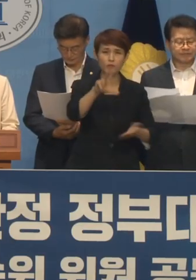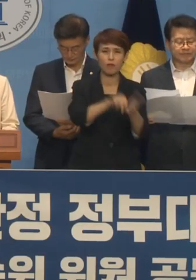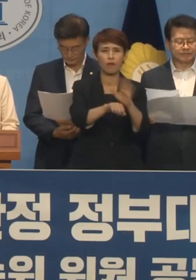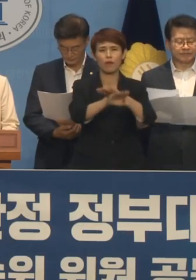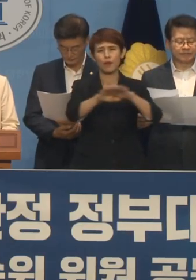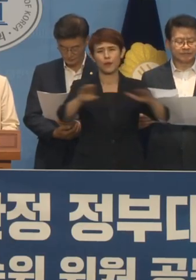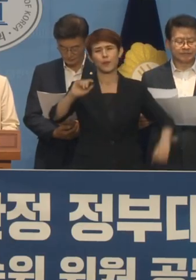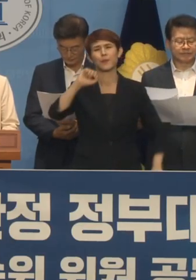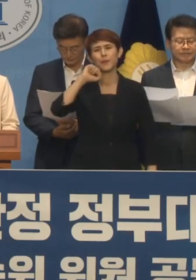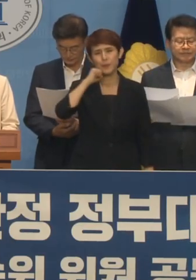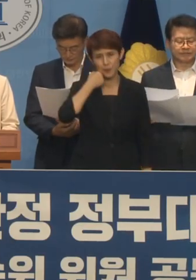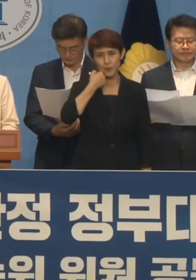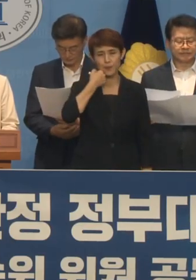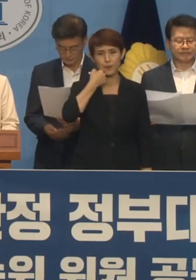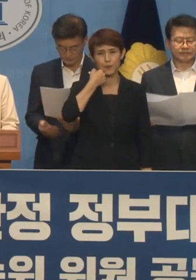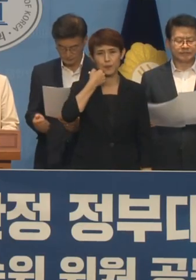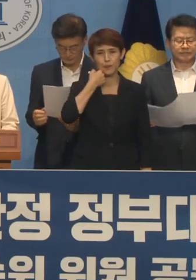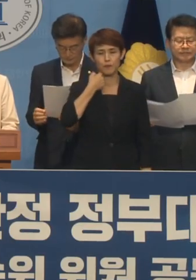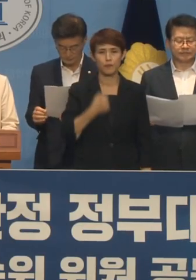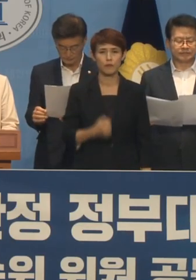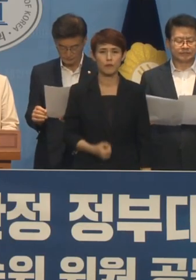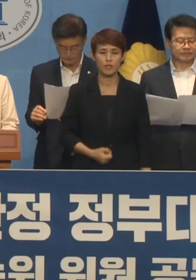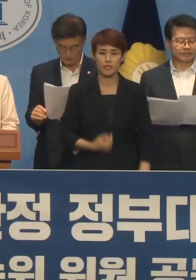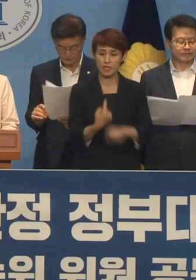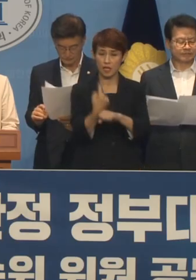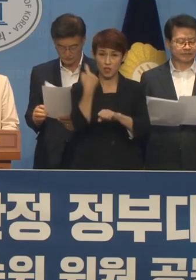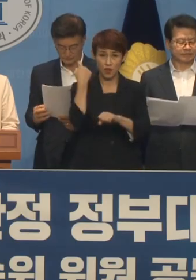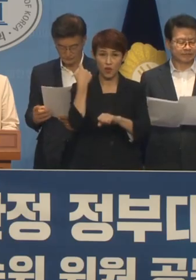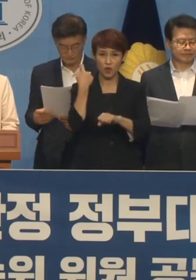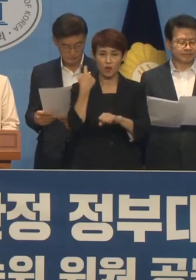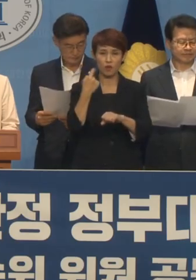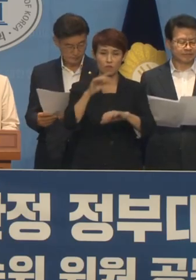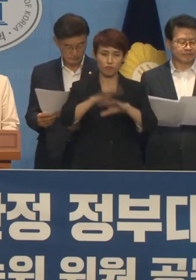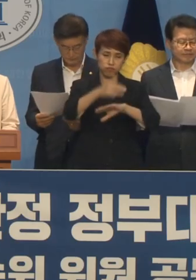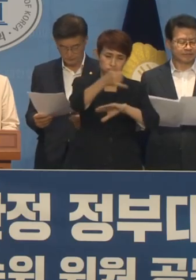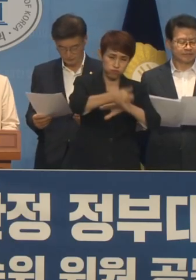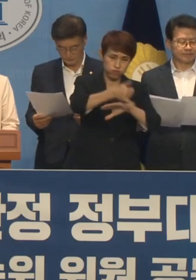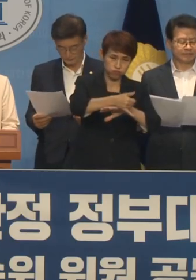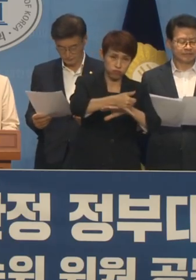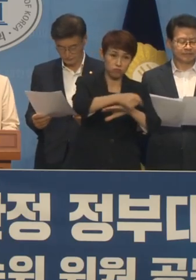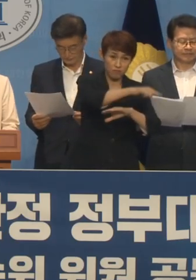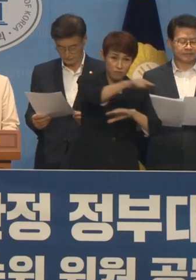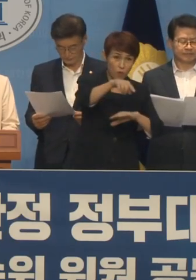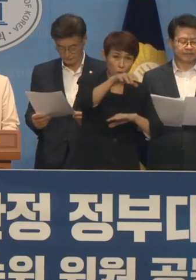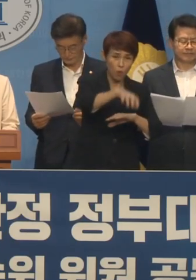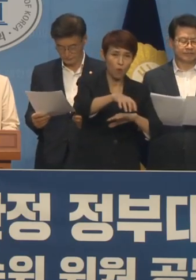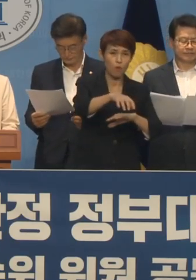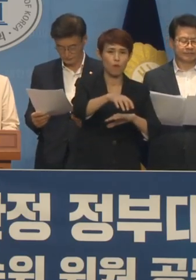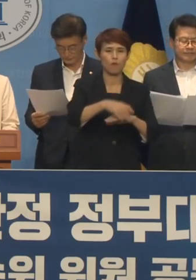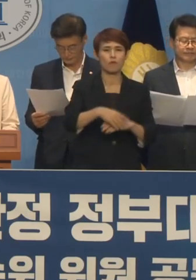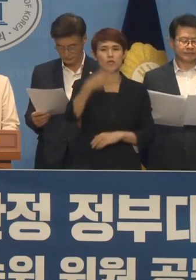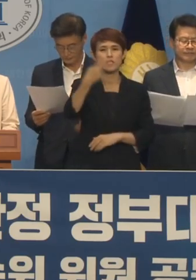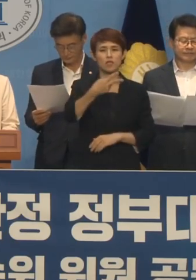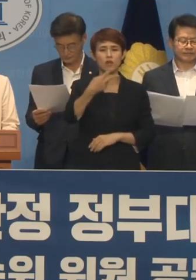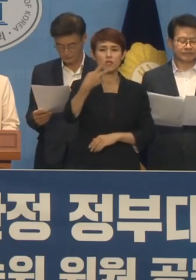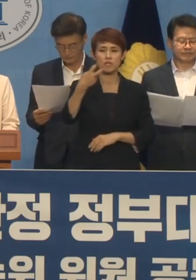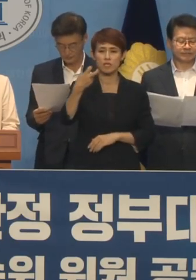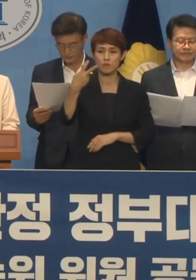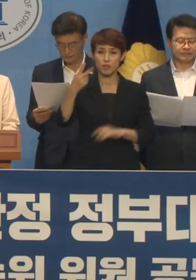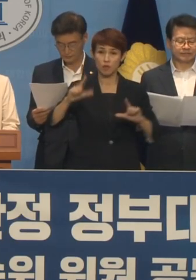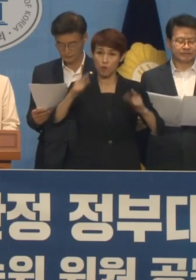터무니없는 미봉책에 불과하다. 작년 수확기 농업 현장에서는 당시 벼 매입량이